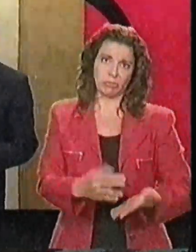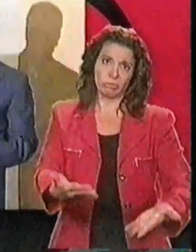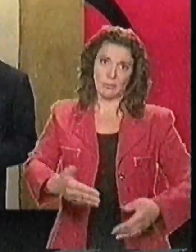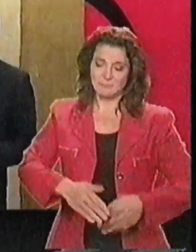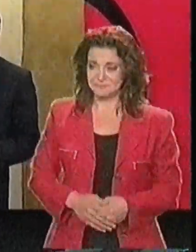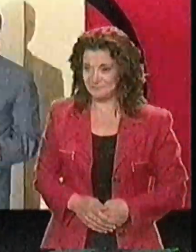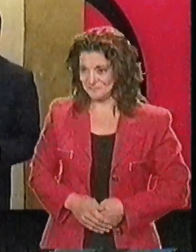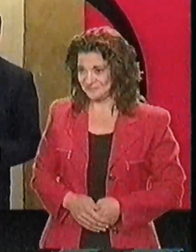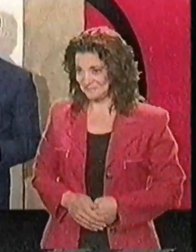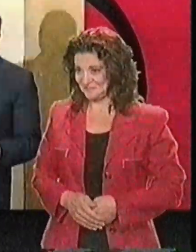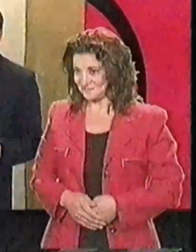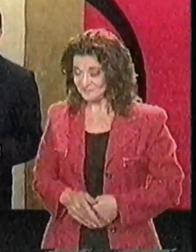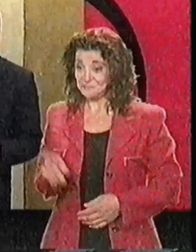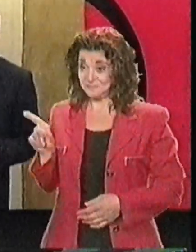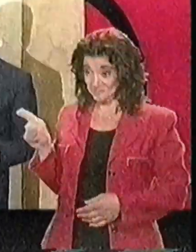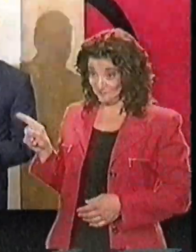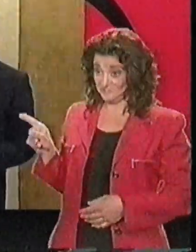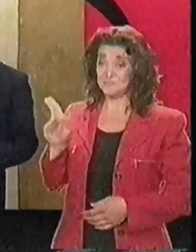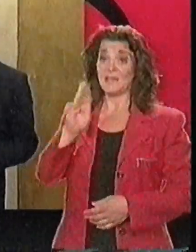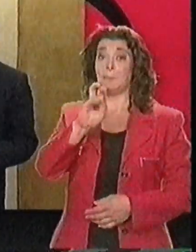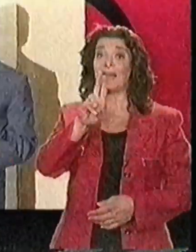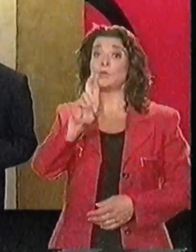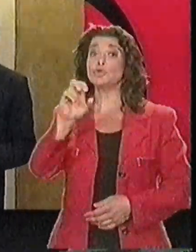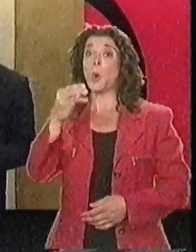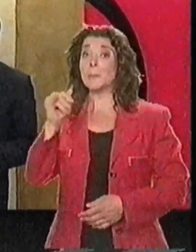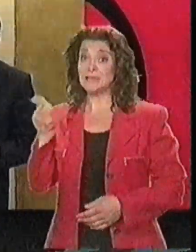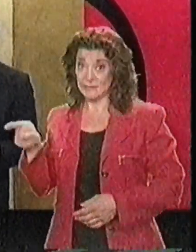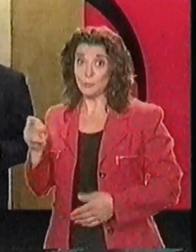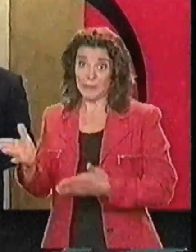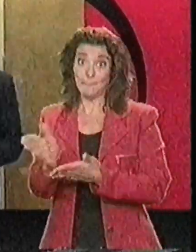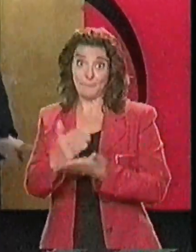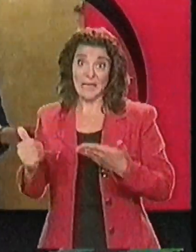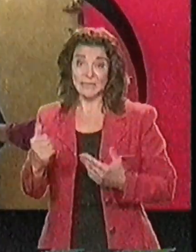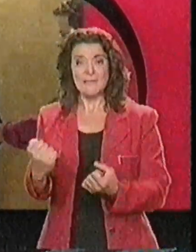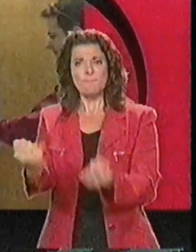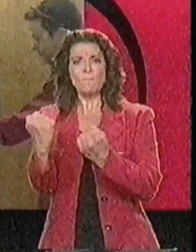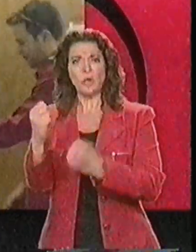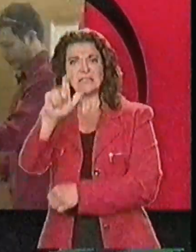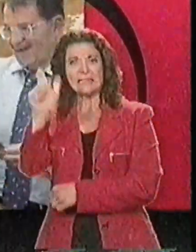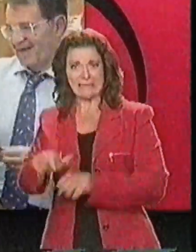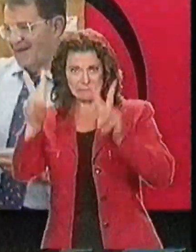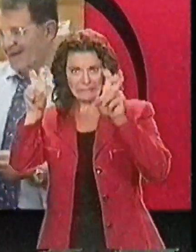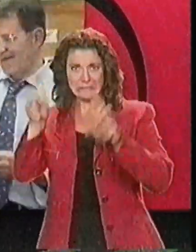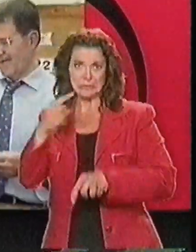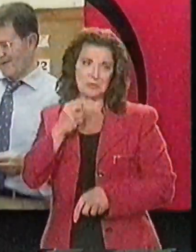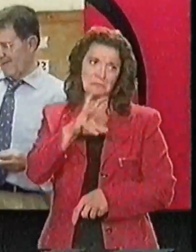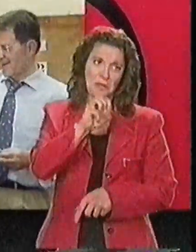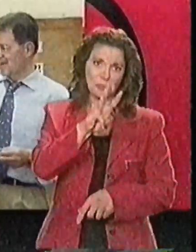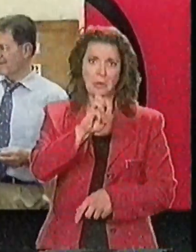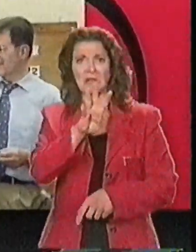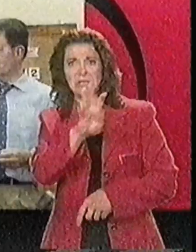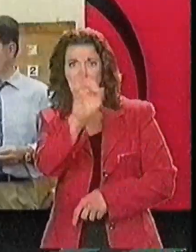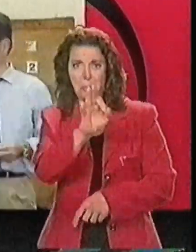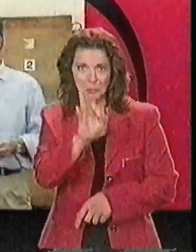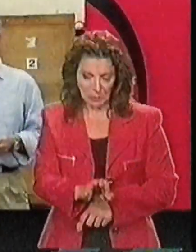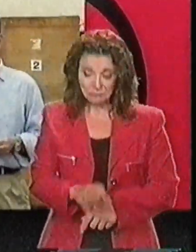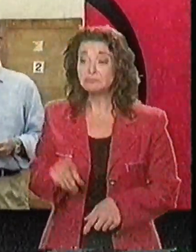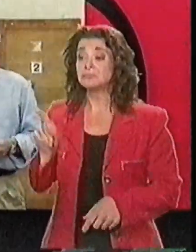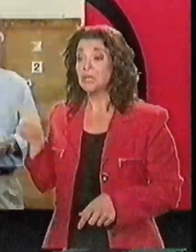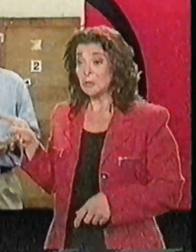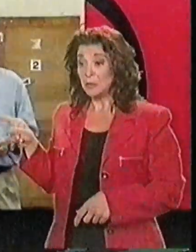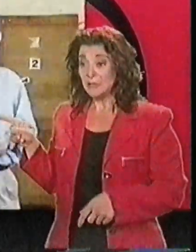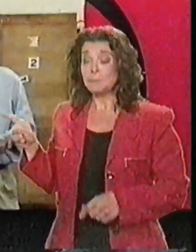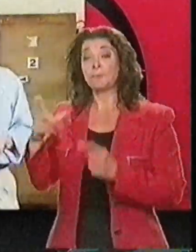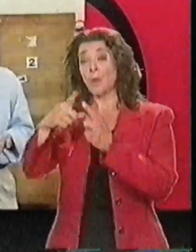Les derniers sondages donnent 22-23% au parti de Berlusconi, Forza Italia, et près de 30% à la coalition de l'Olivier,